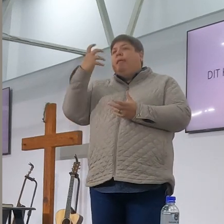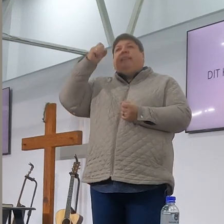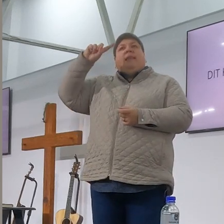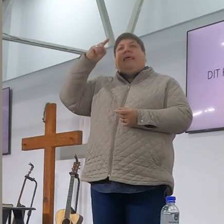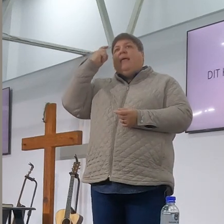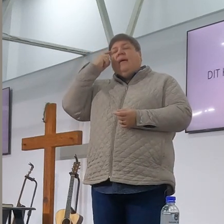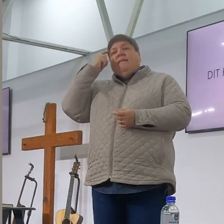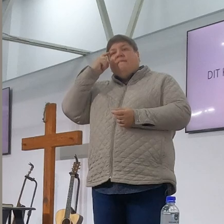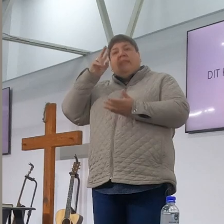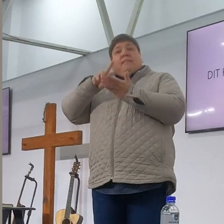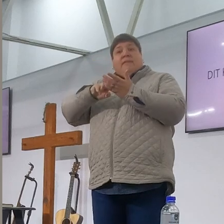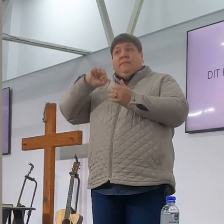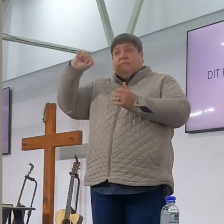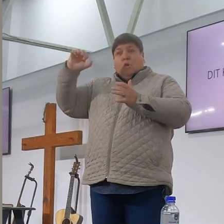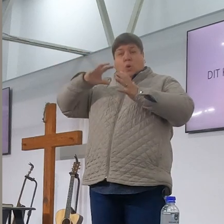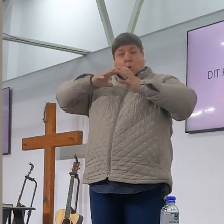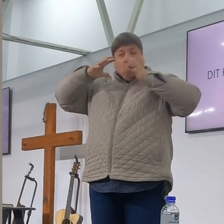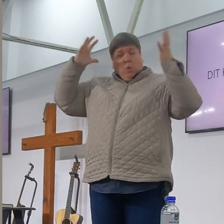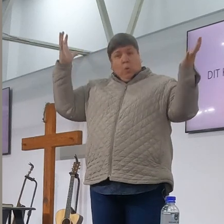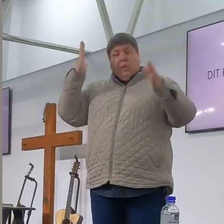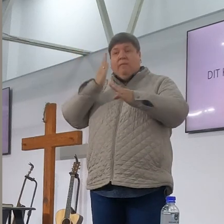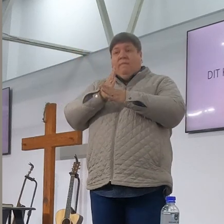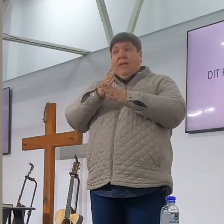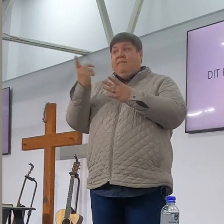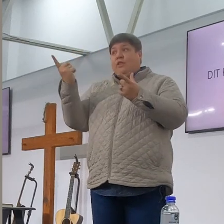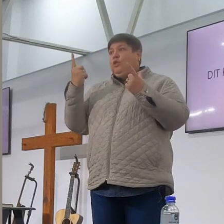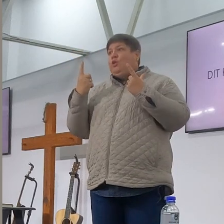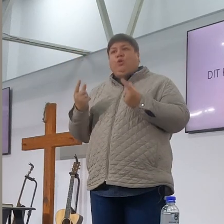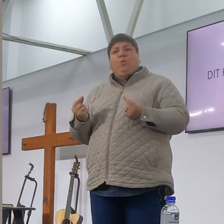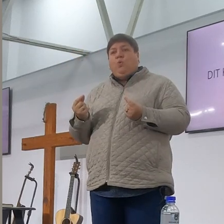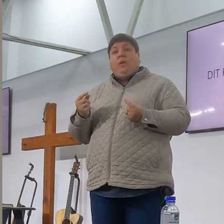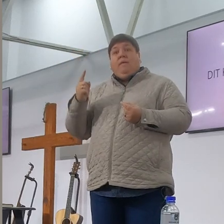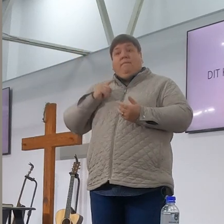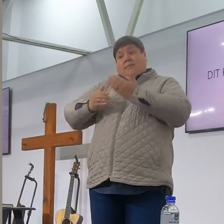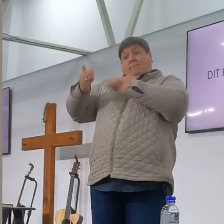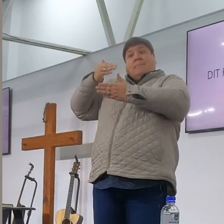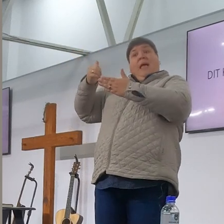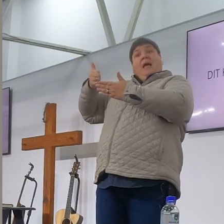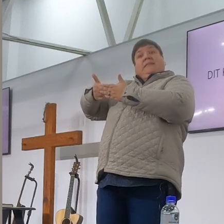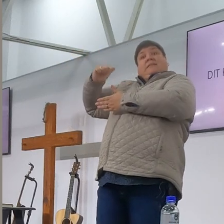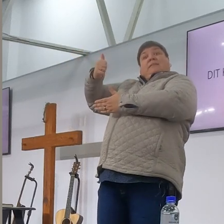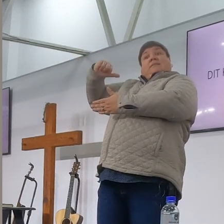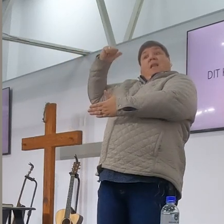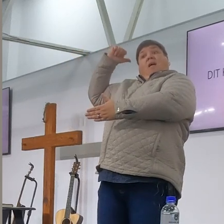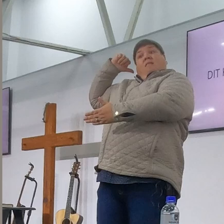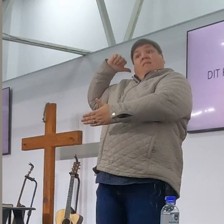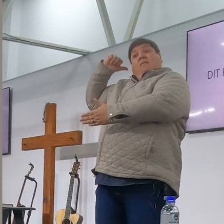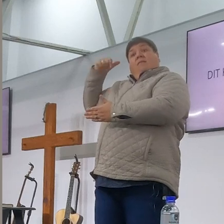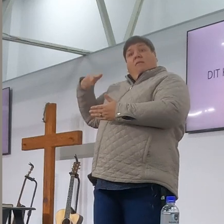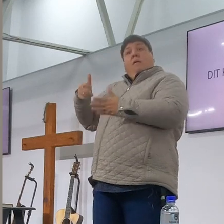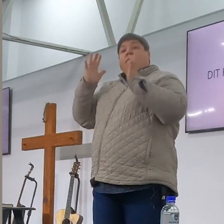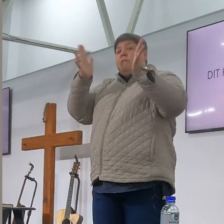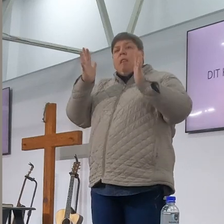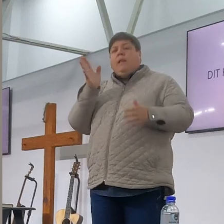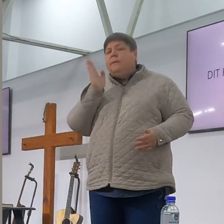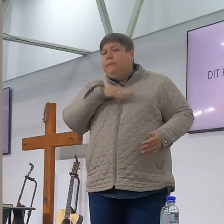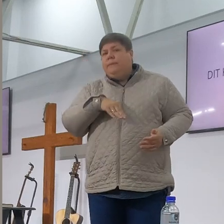geweet van sy groot dade wat hy gedoen het nie, want die vorige geslag het hulle dan nie vertel